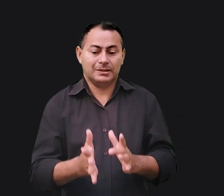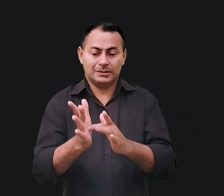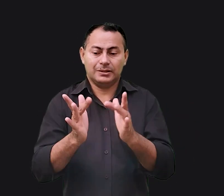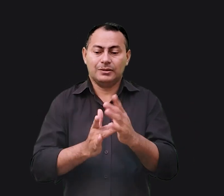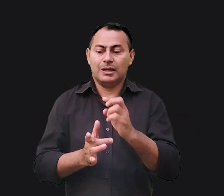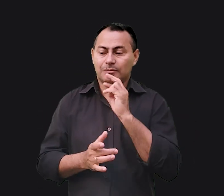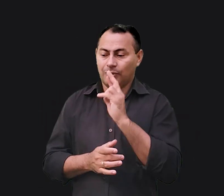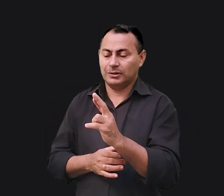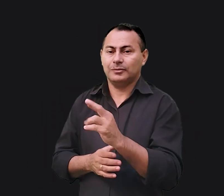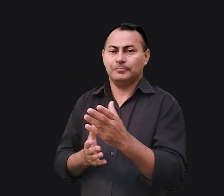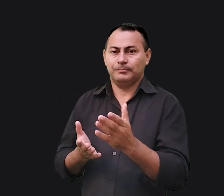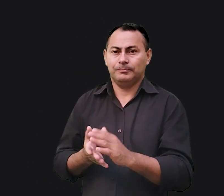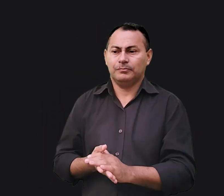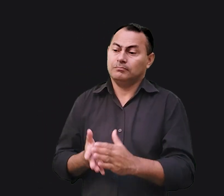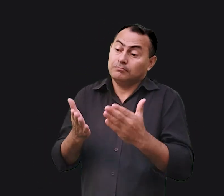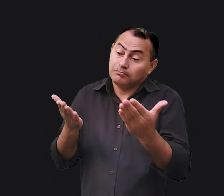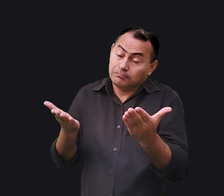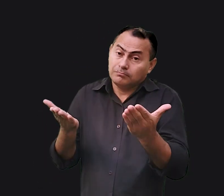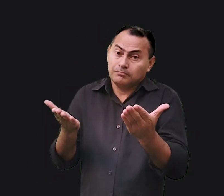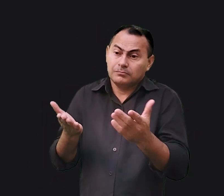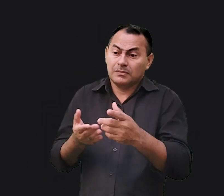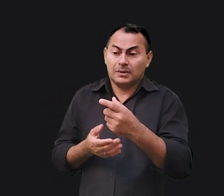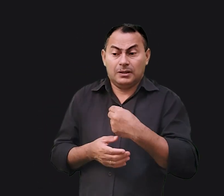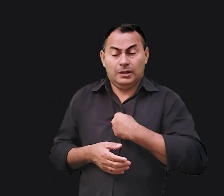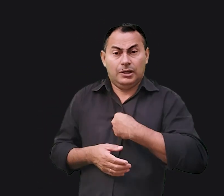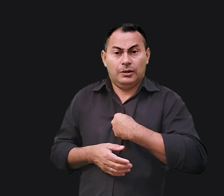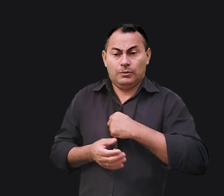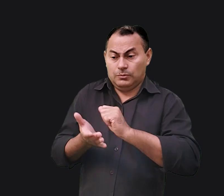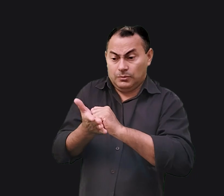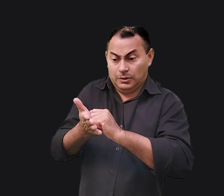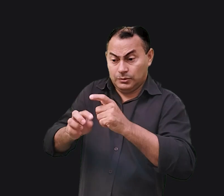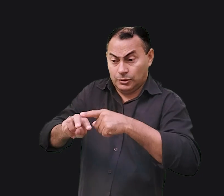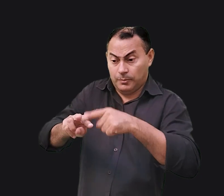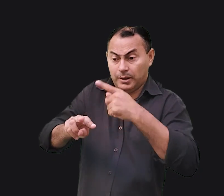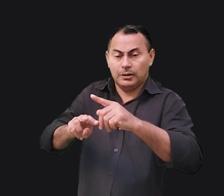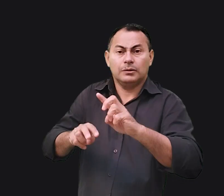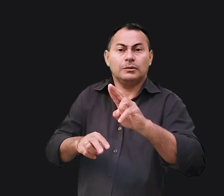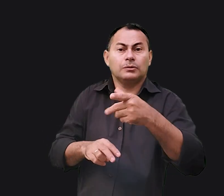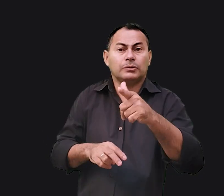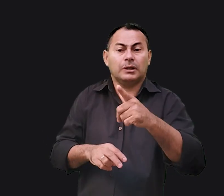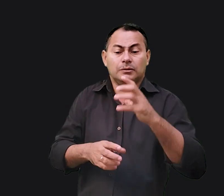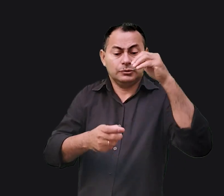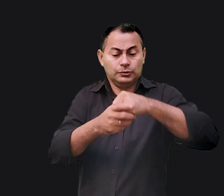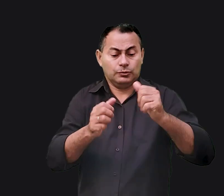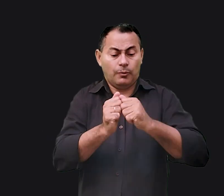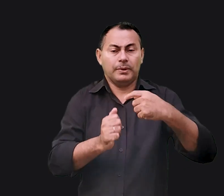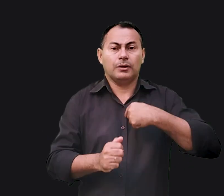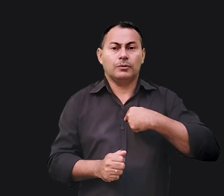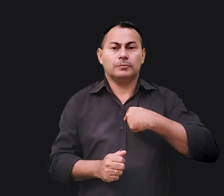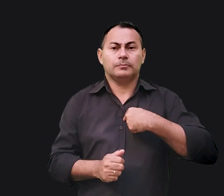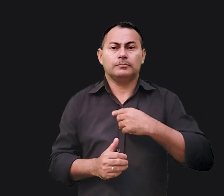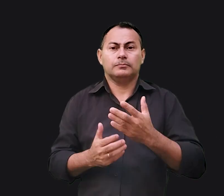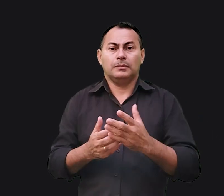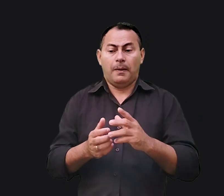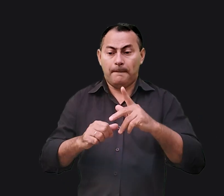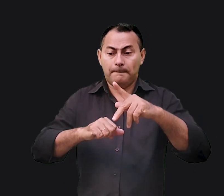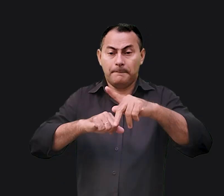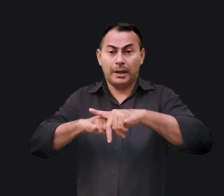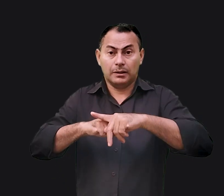Jesus respondeu dizendo: Bom, se eu não os lavar, você não terá parte comigo. Quando Pedro ouviu